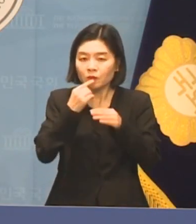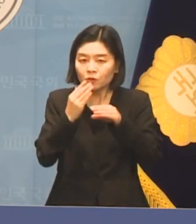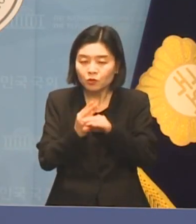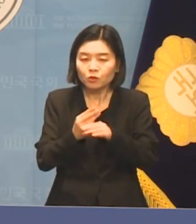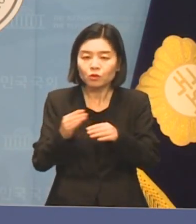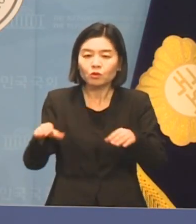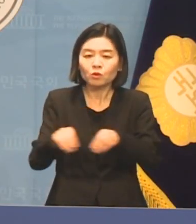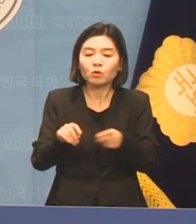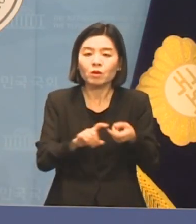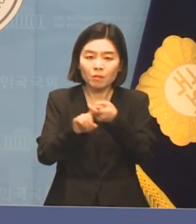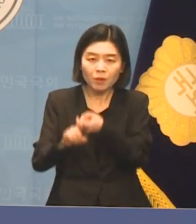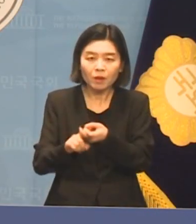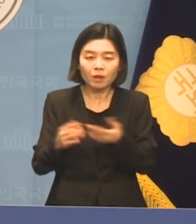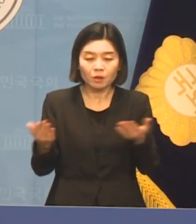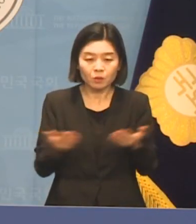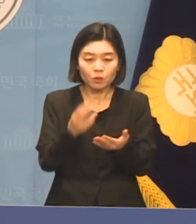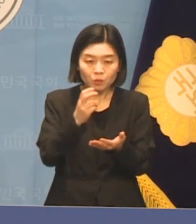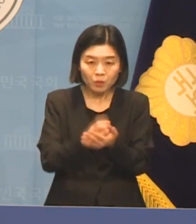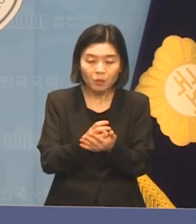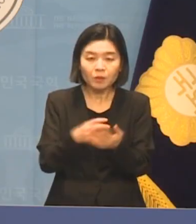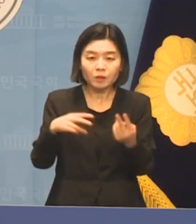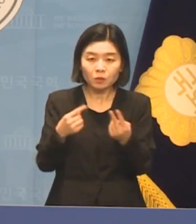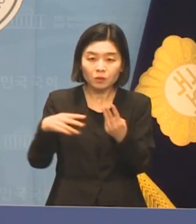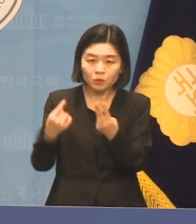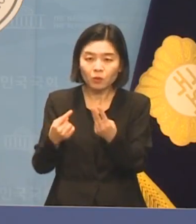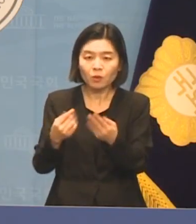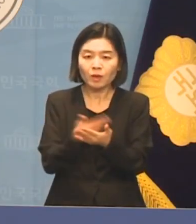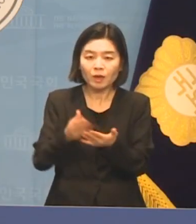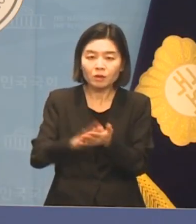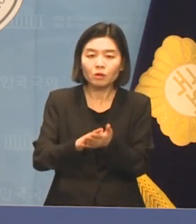총연맹, 노조법 2, 3조 개정운동본부.